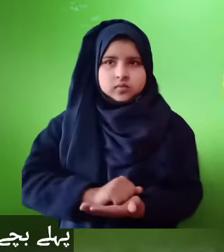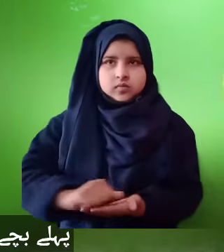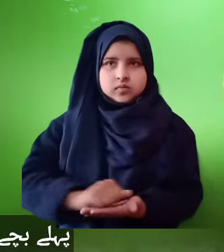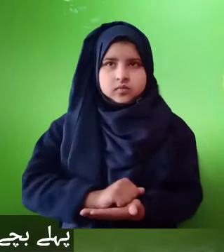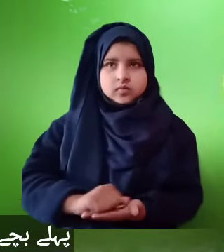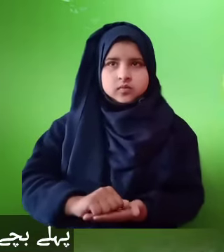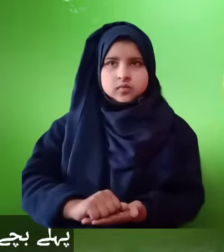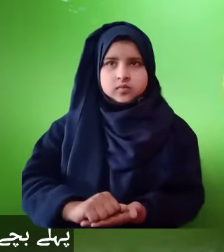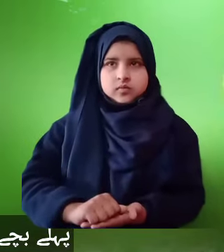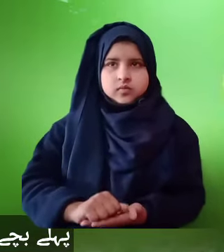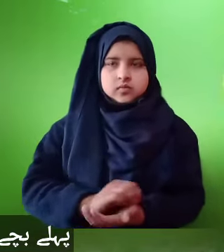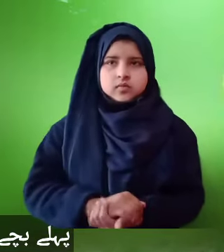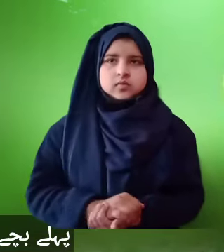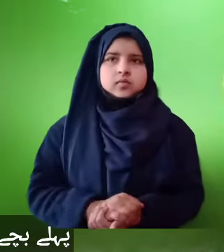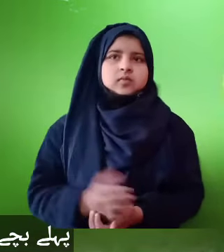स्लेट।